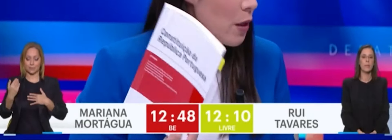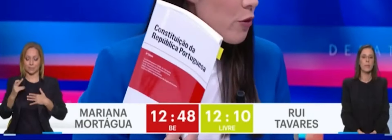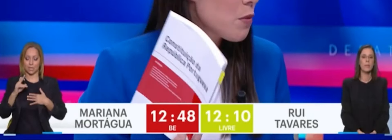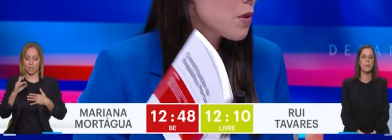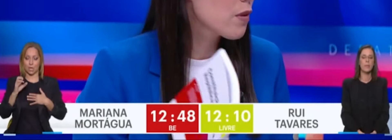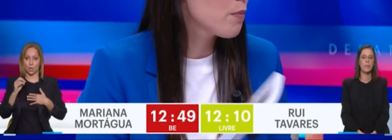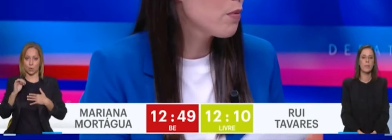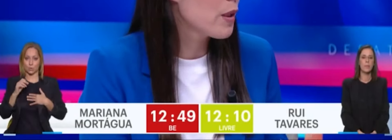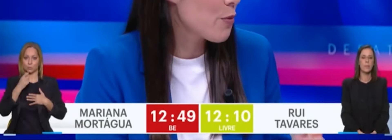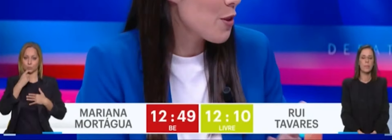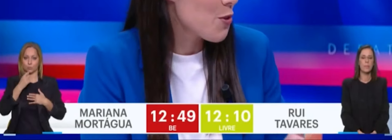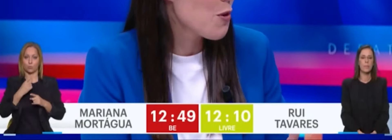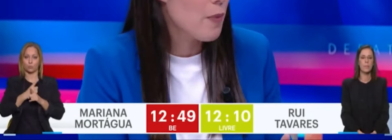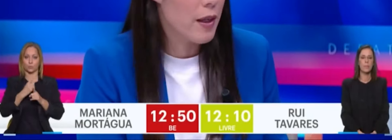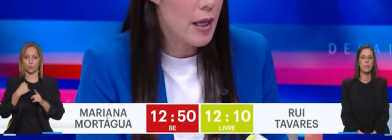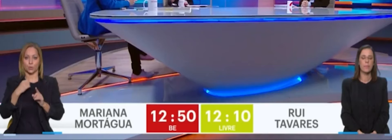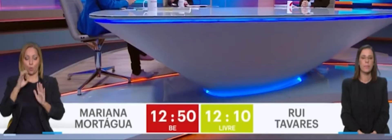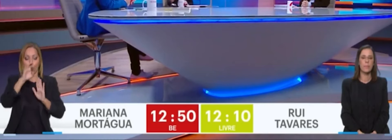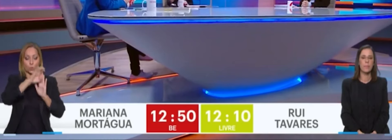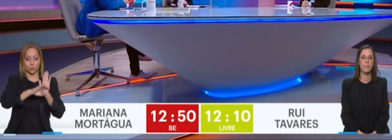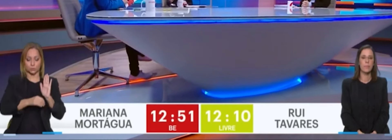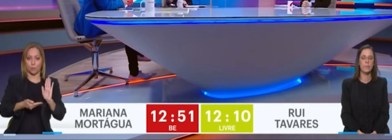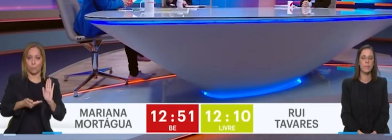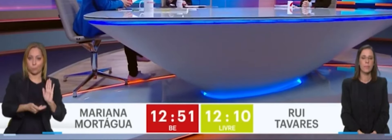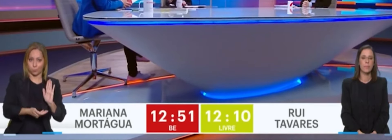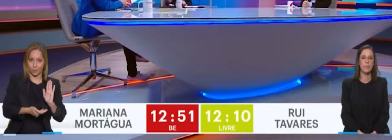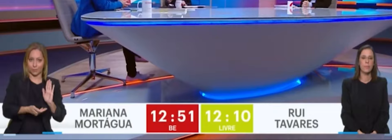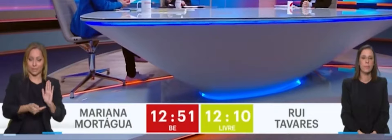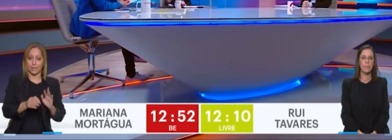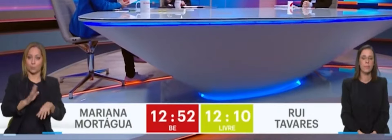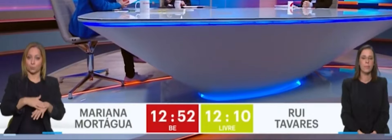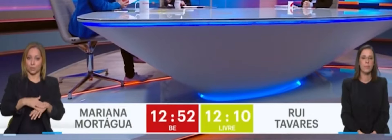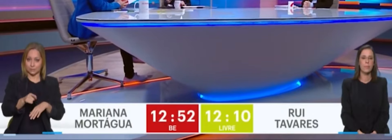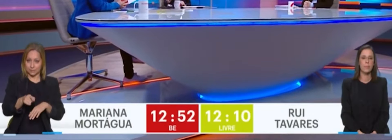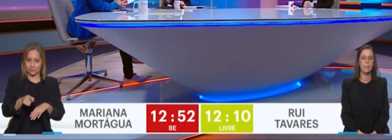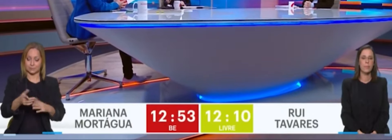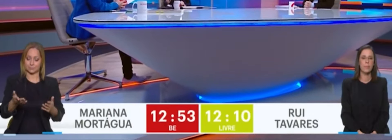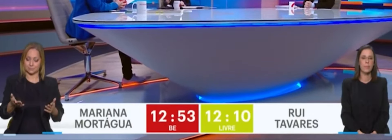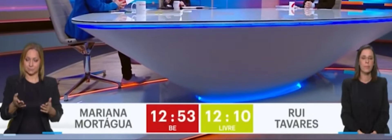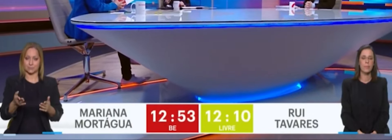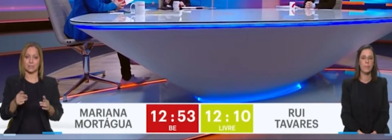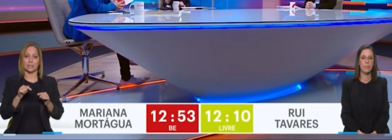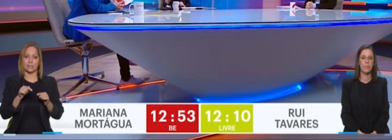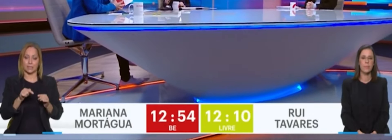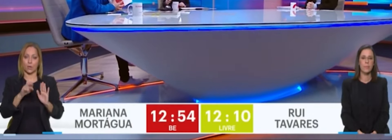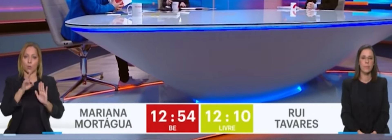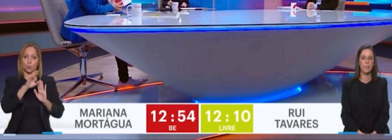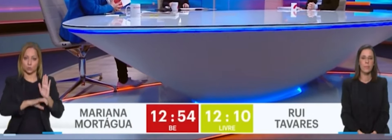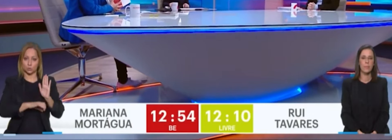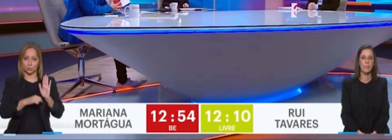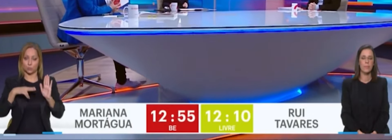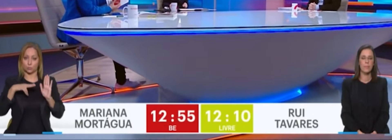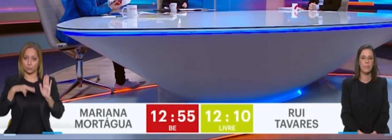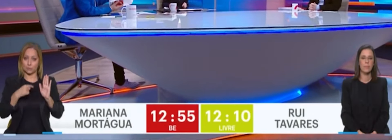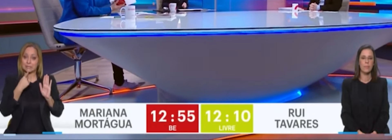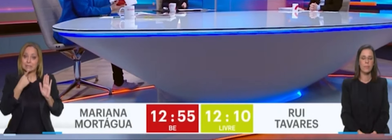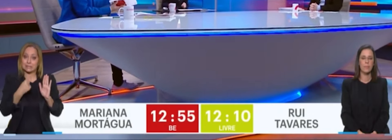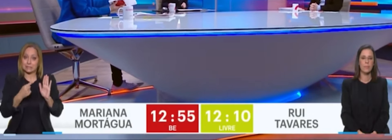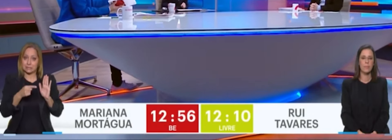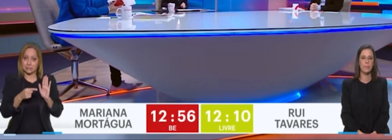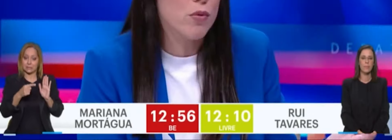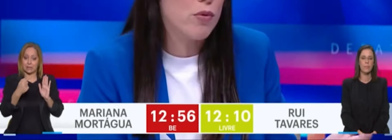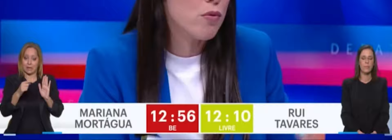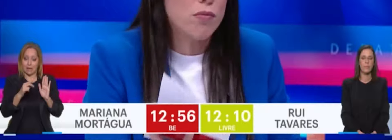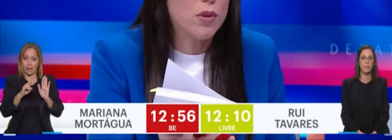porque é que eu trazia a Constituição da República portuguesa olh para ela é exatamente por isso porque é precisamente o que diz a Constituição da República Portuguesa que aliás há um processo de